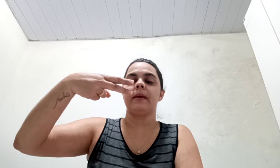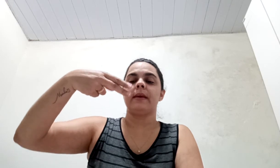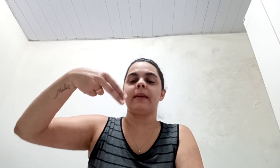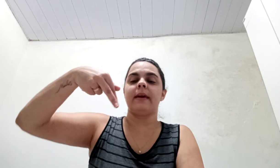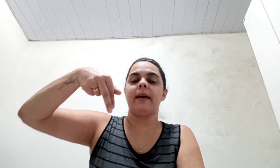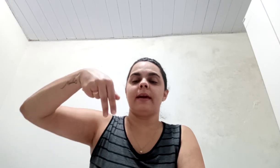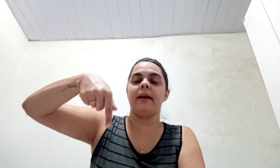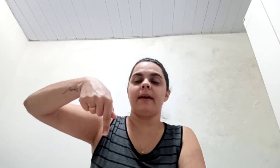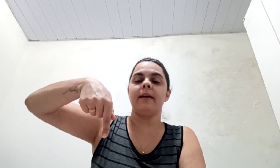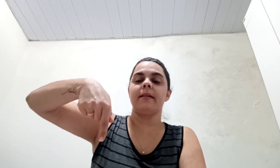Q,